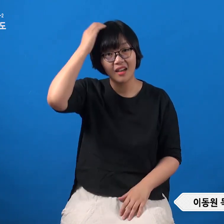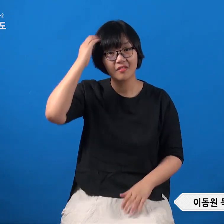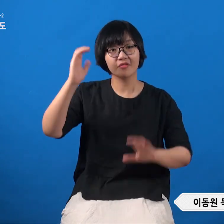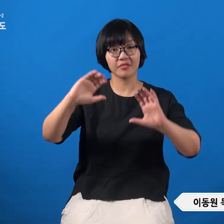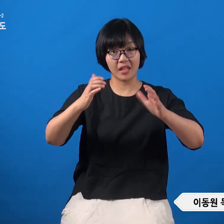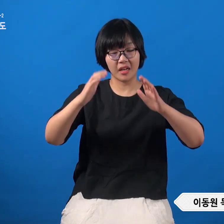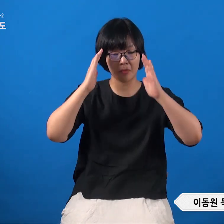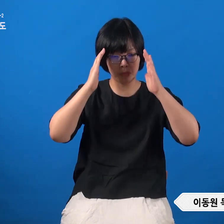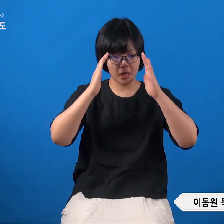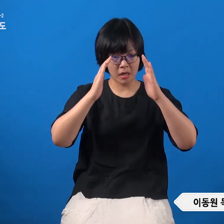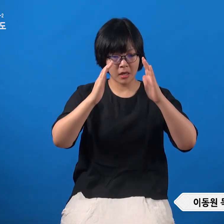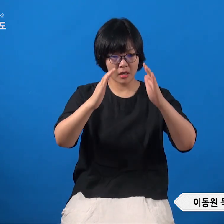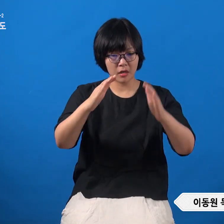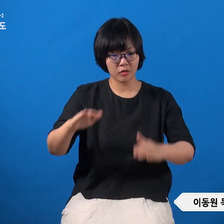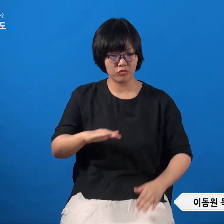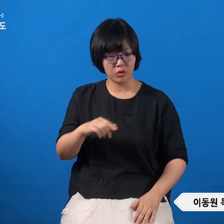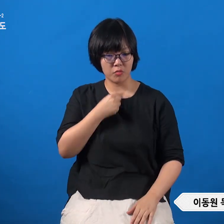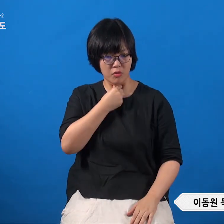바라보면서 우리가 소원했던